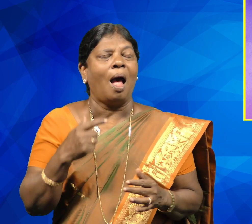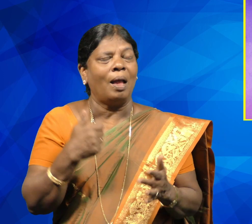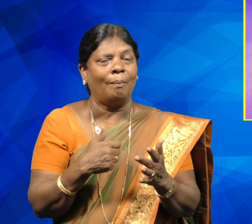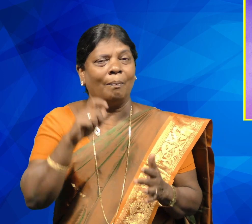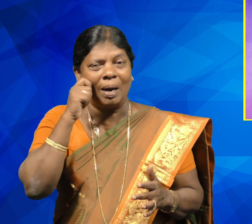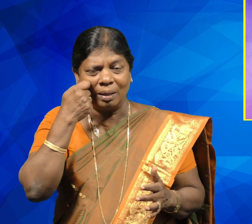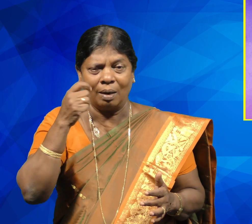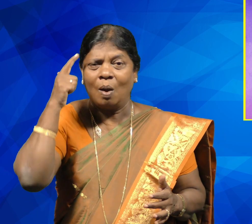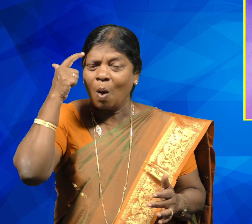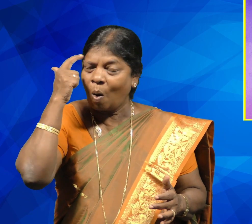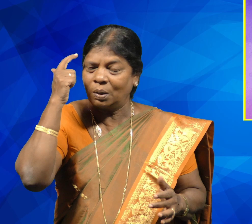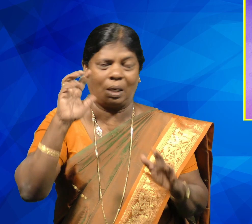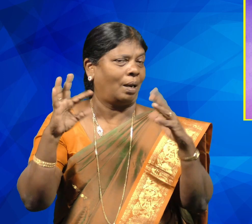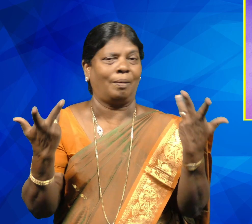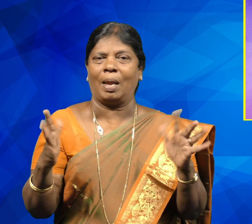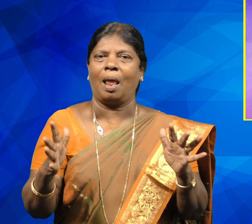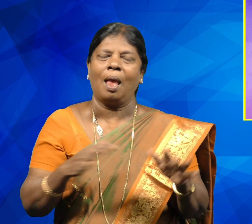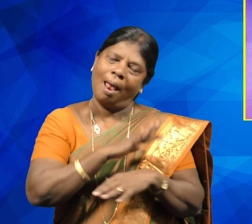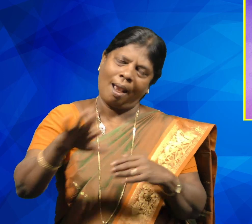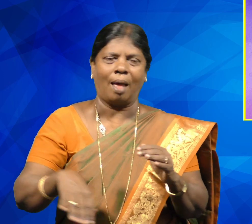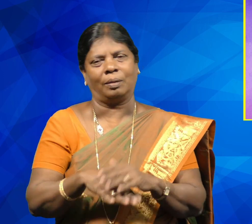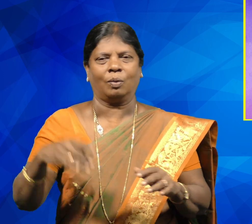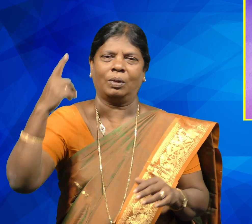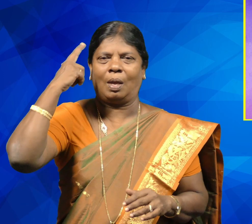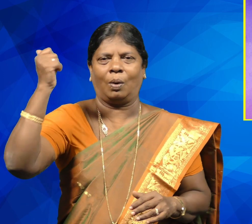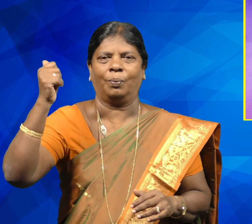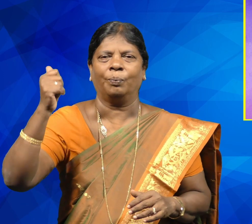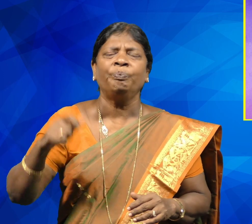என்று எல்லாராலும் அது வர்ணிக்கப்படுகிறது.